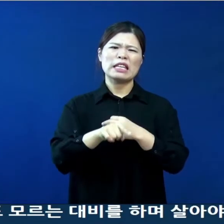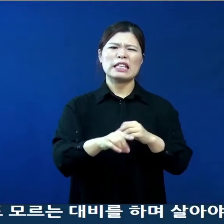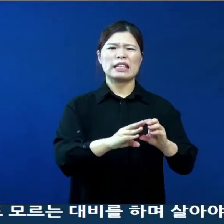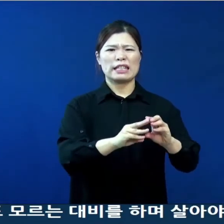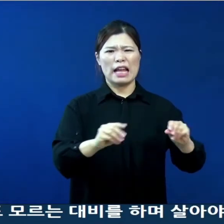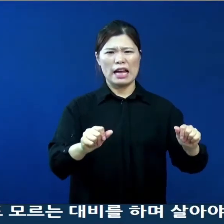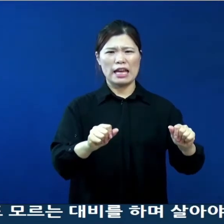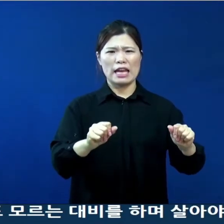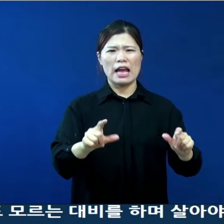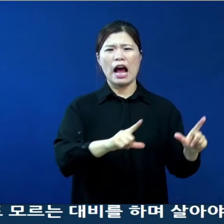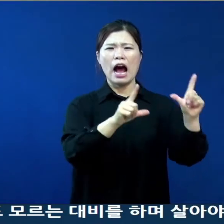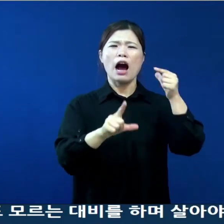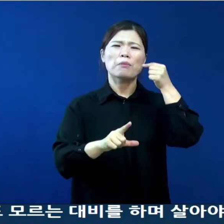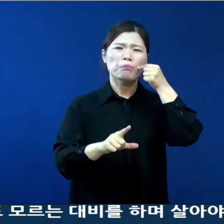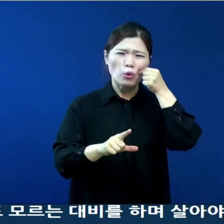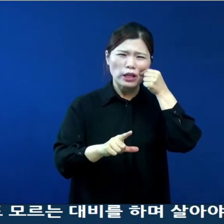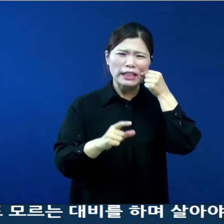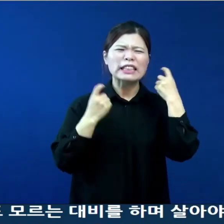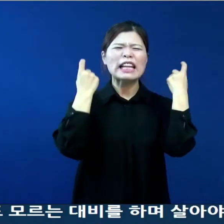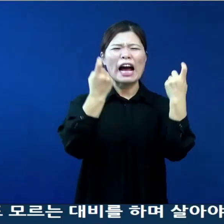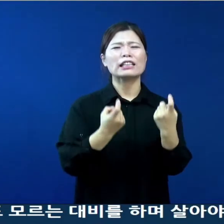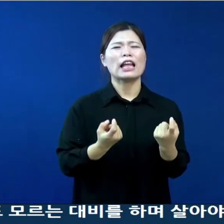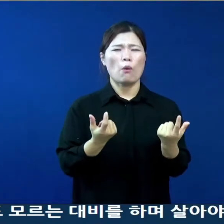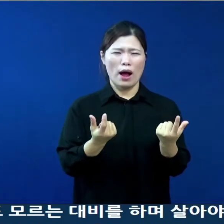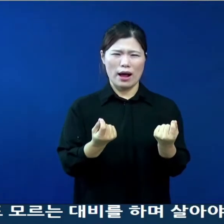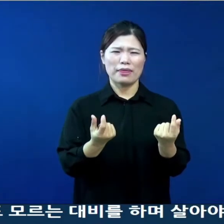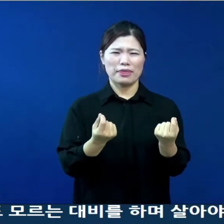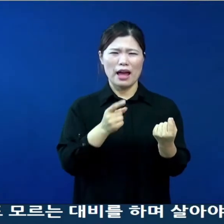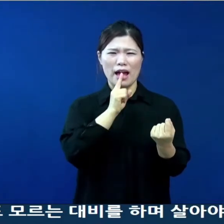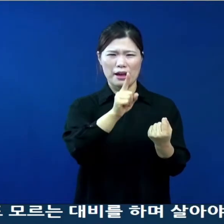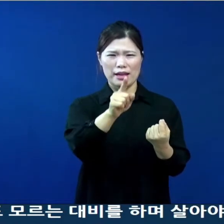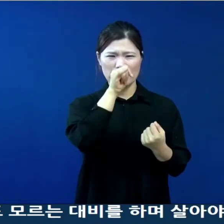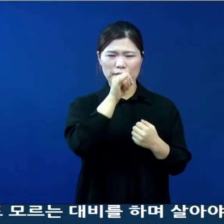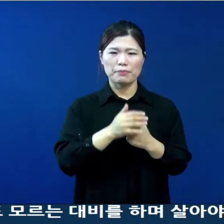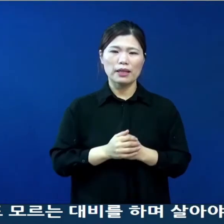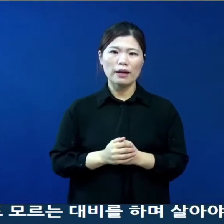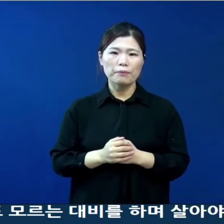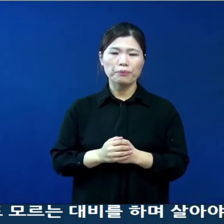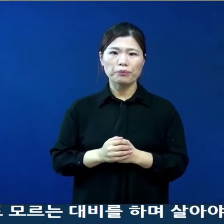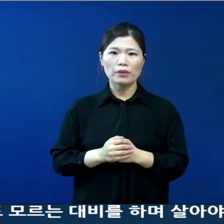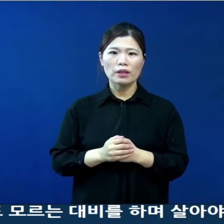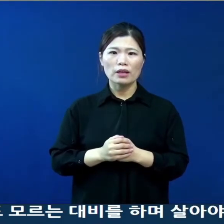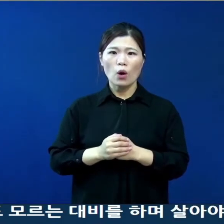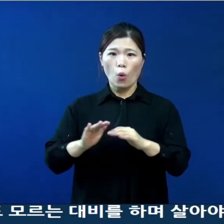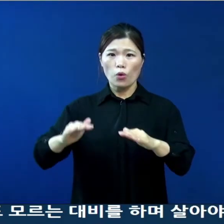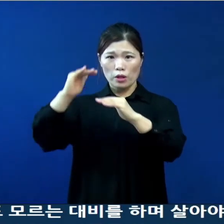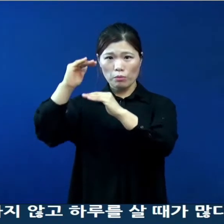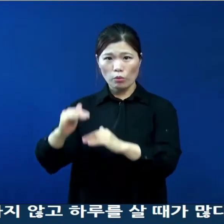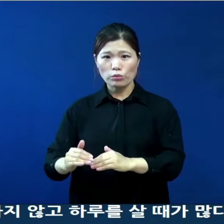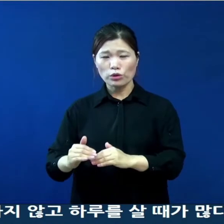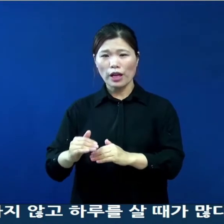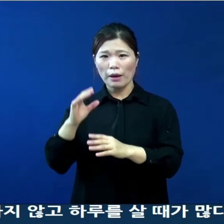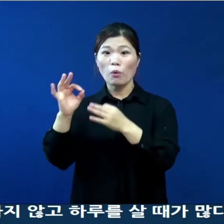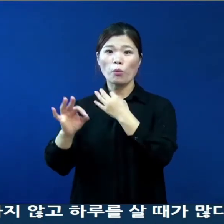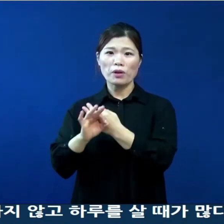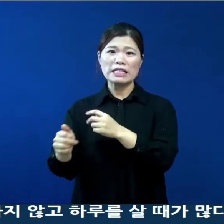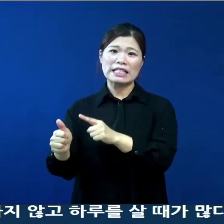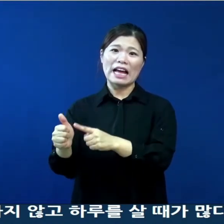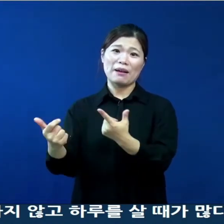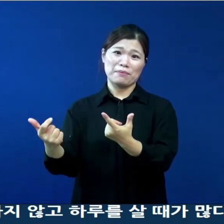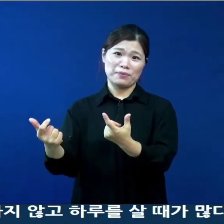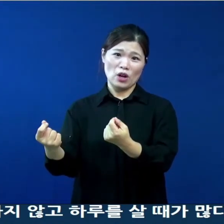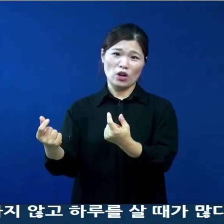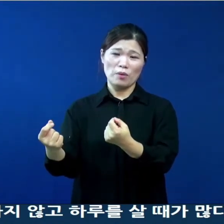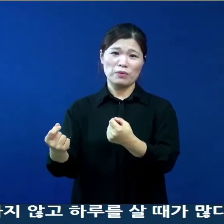인생, 순례자 인생이라고 우리를 묘사하고 있는 것입니다. 본문에 나오는 이 사람을 보면서 누가복음 12장에 나오는 어리석은